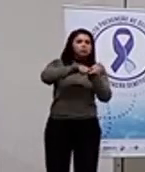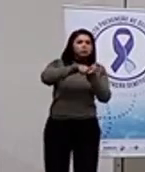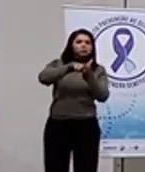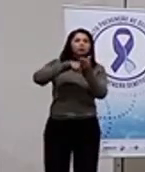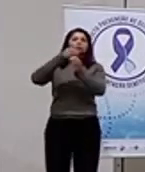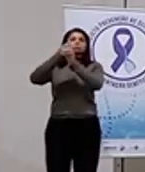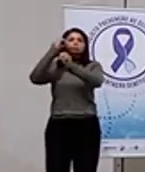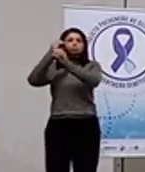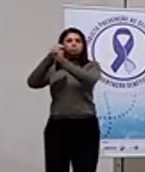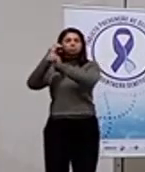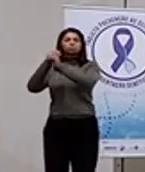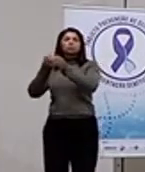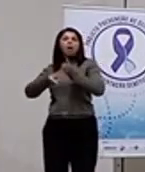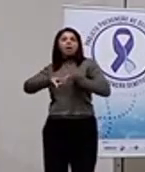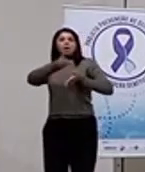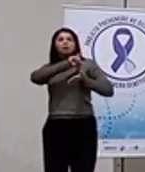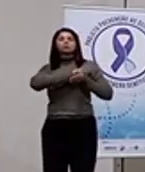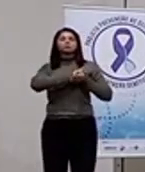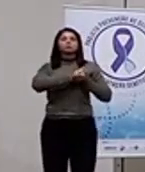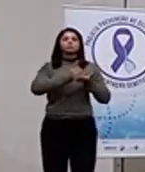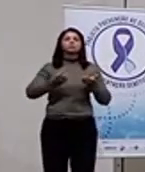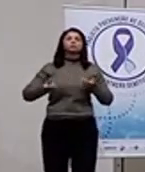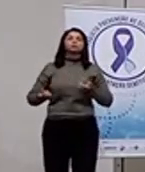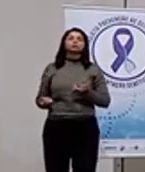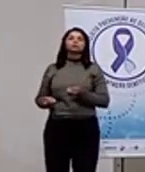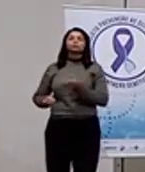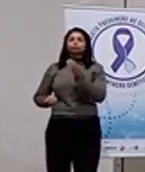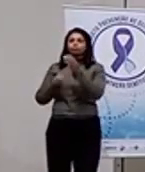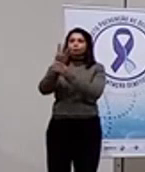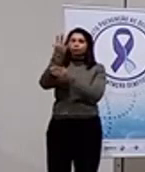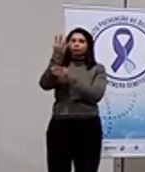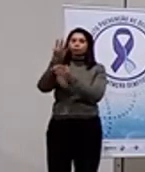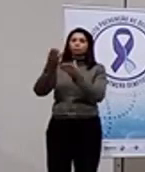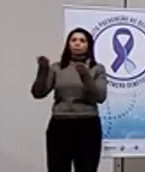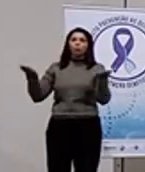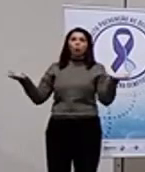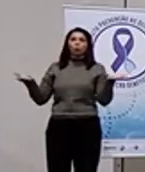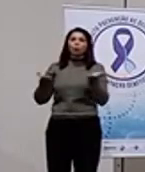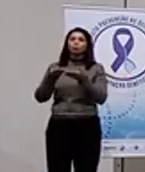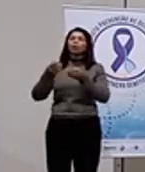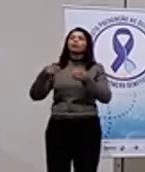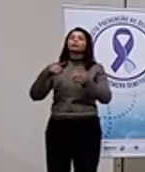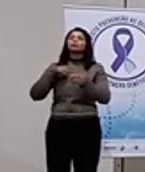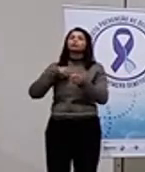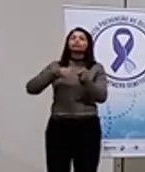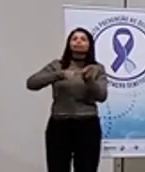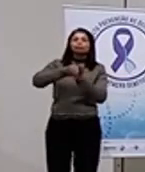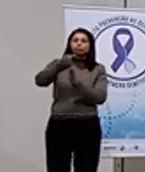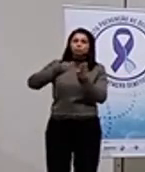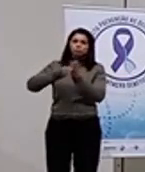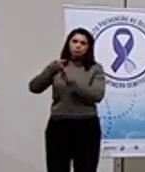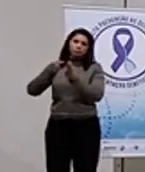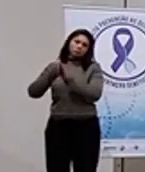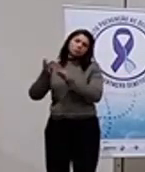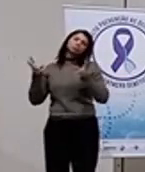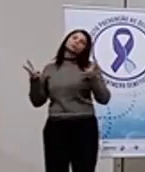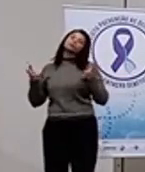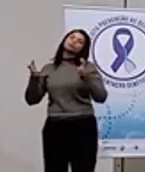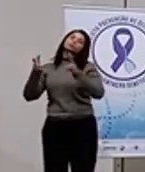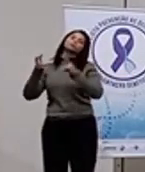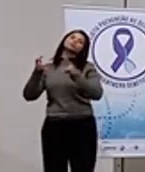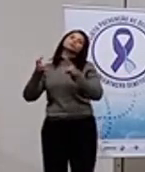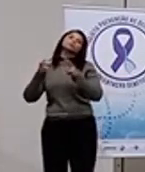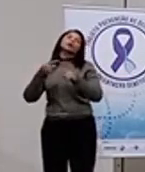por isso que, de novo, você tem que saber, é por isso que tem, hoje existe o aconselhamento genético do câncer, não é que todo câncer vai